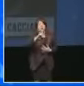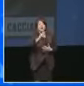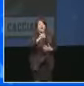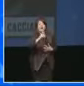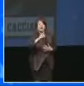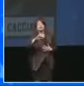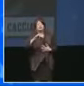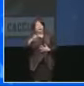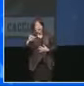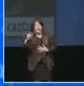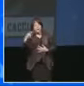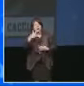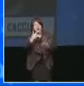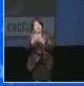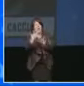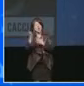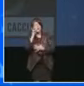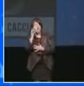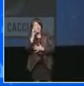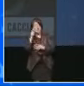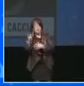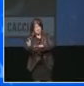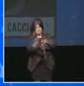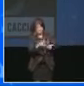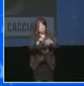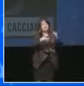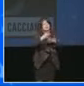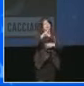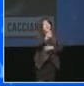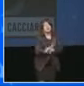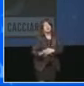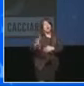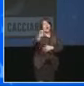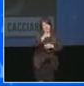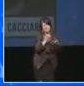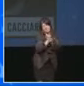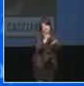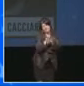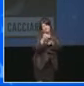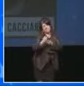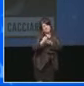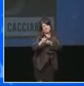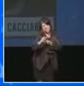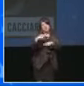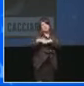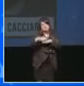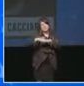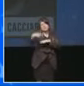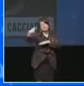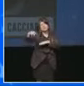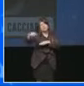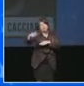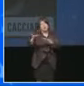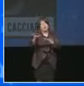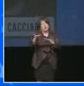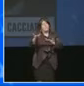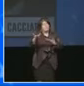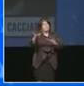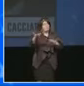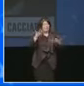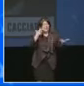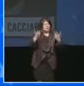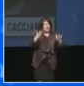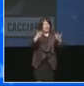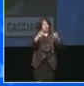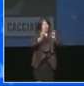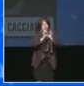e poi l'Europa l'Europa è stata anche e magari continuerà a esserlo anche i suoi esperimenti più audaci e libertari e allora